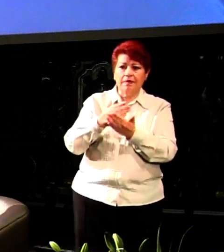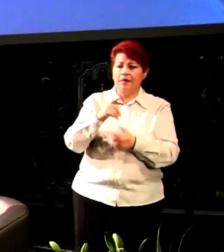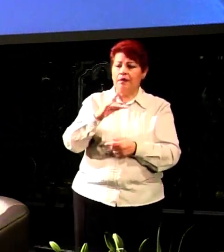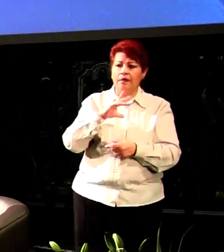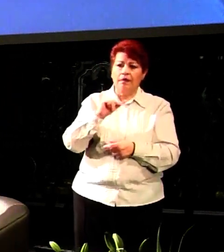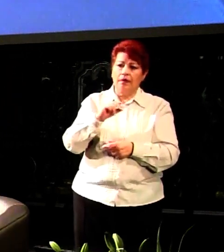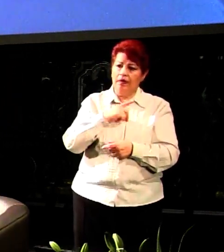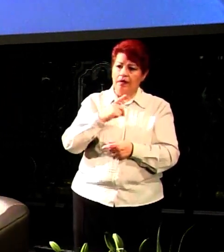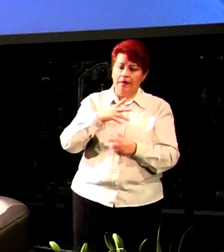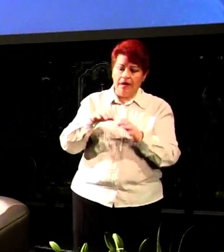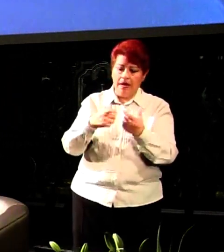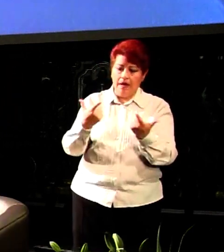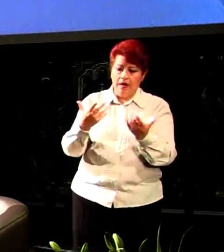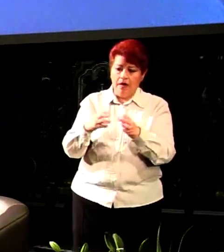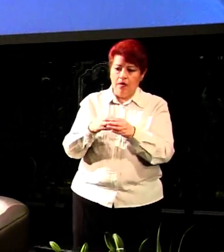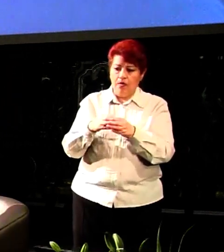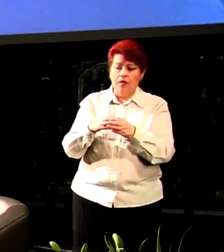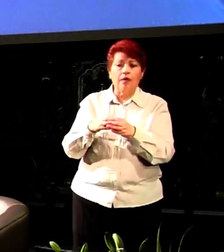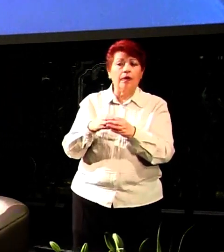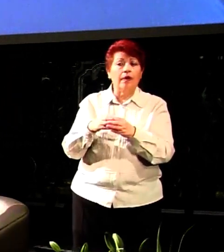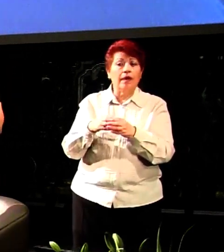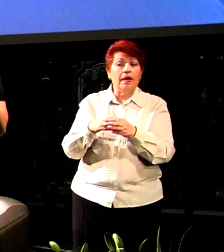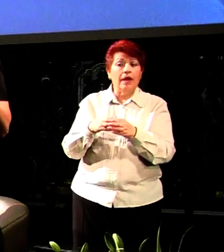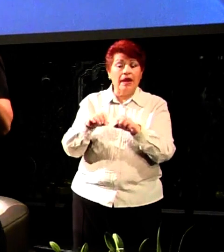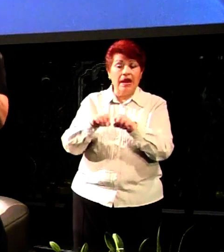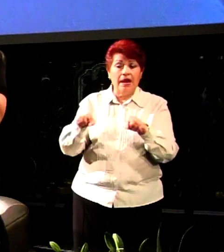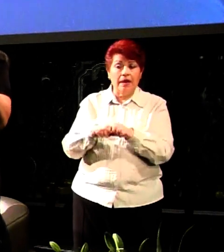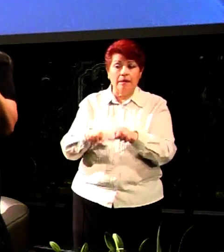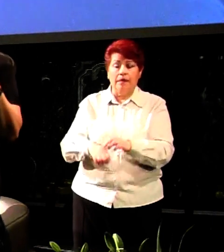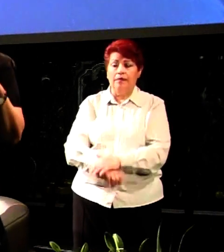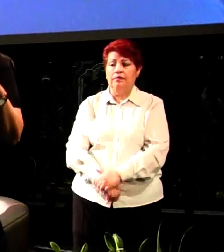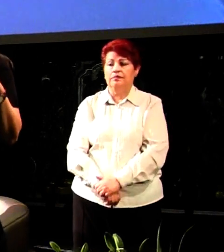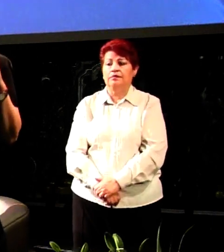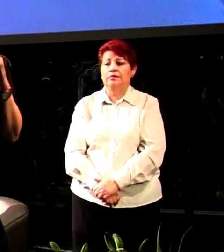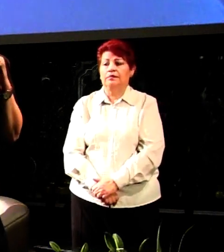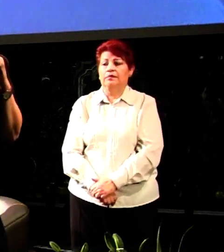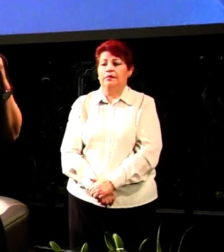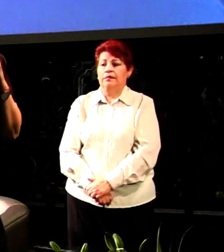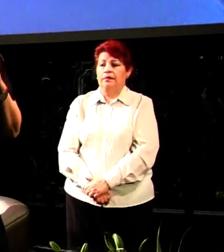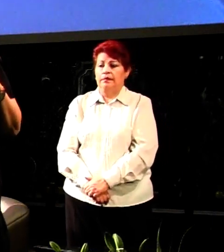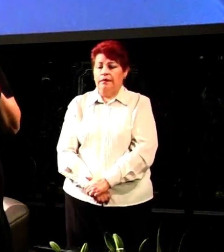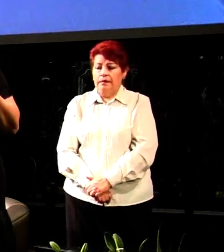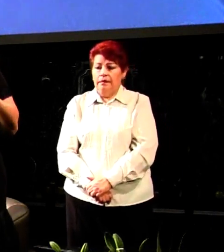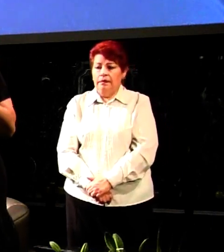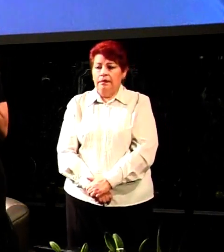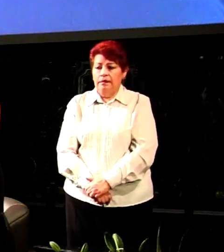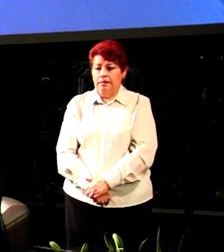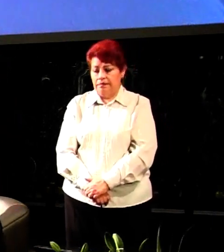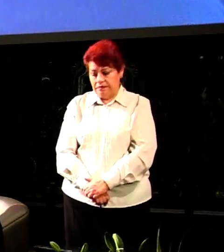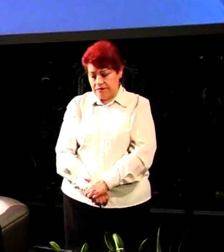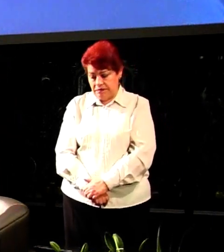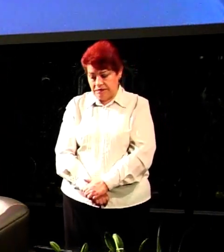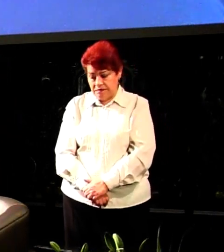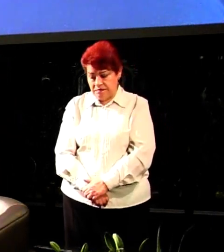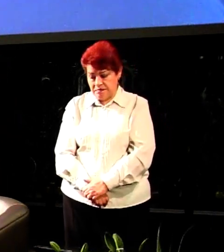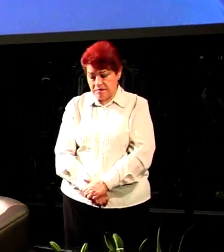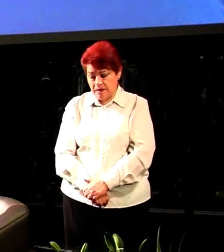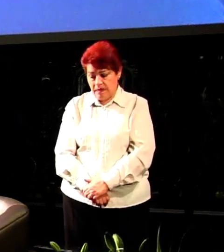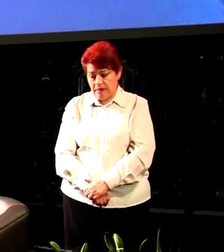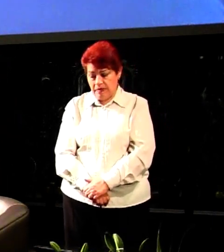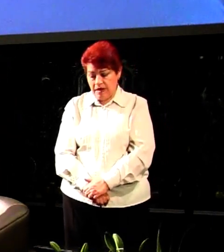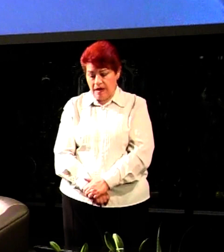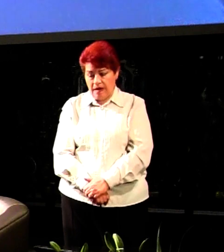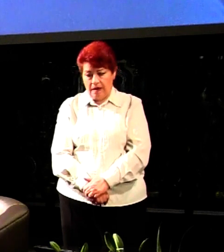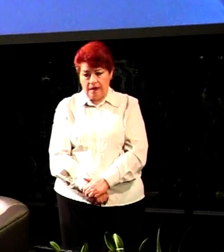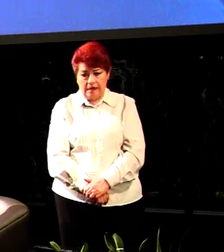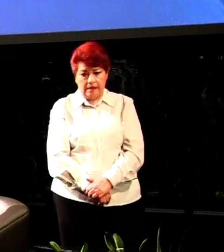trabajando en equipo. Estas dos habilidades juntas, estas dos inteligencias intrapersonal e interpersonal, forman juntos la